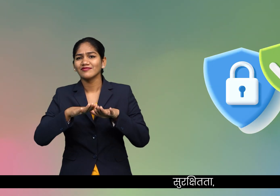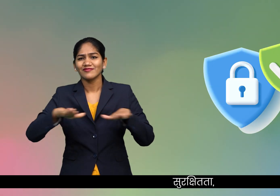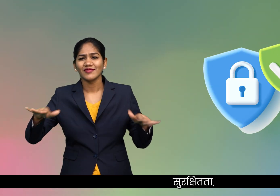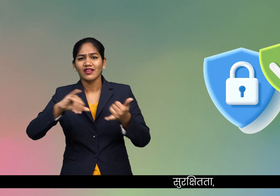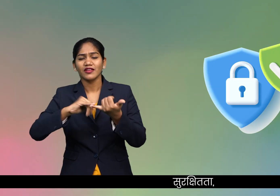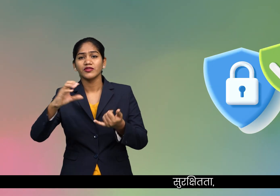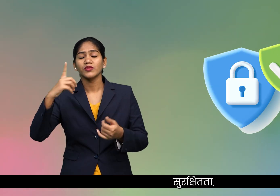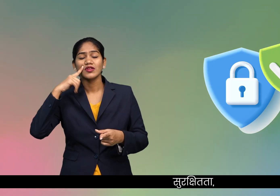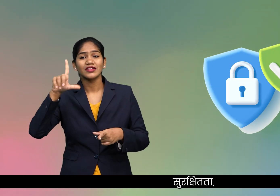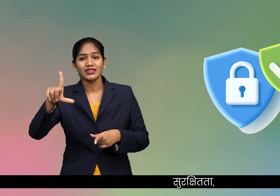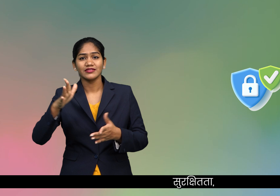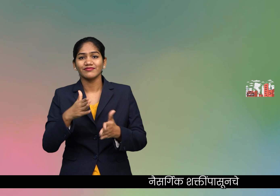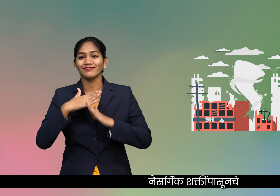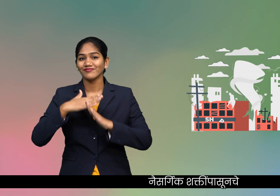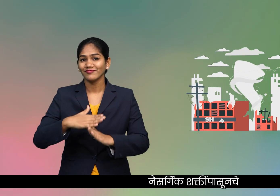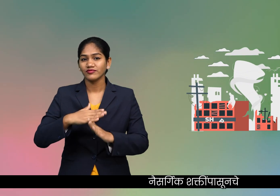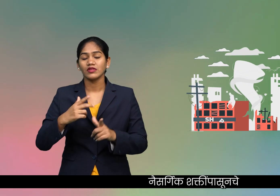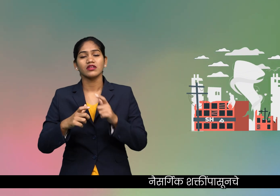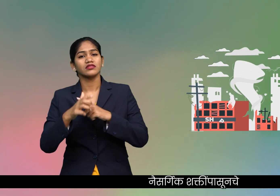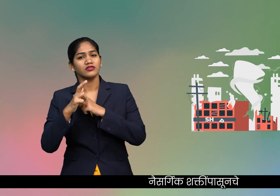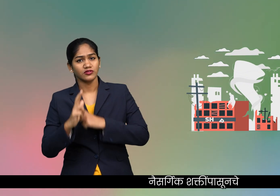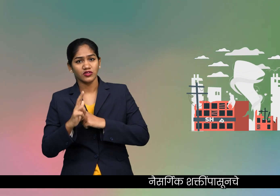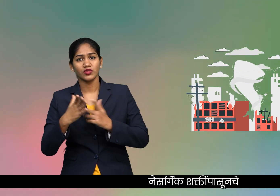सुरक्षितता, नैसर्गिक शक्तींपासूनचे